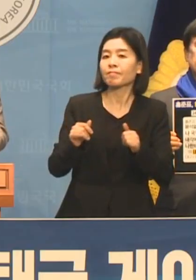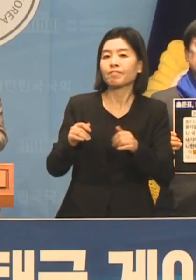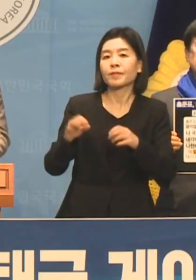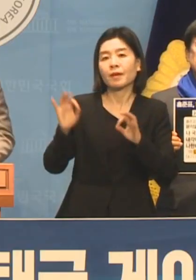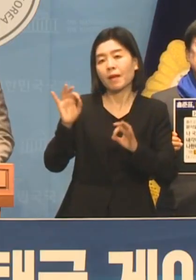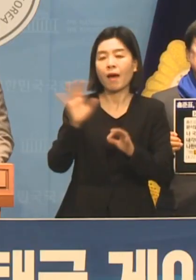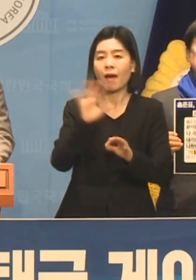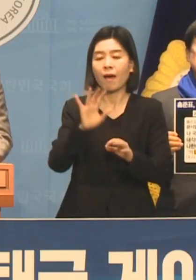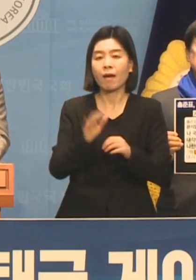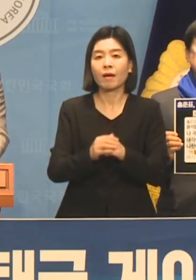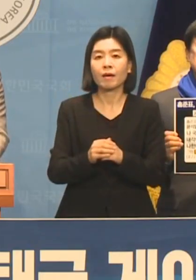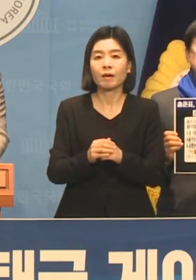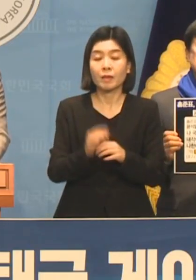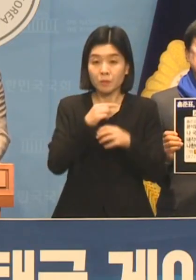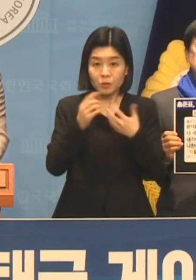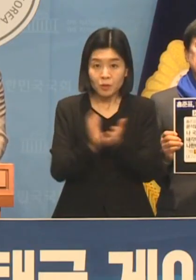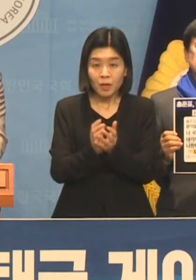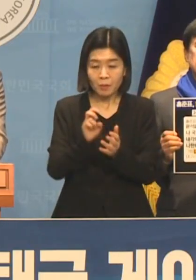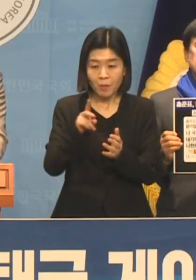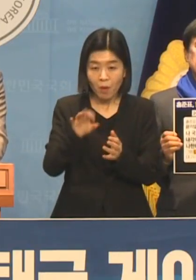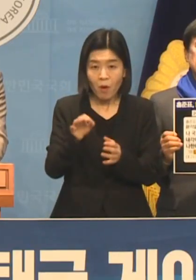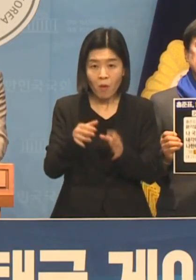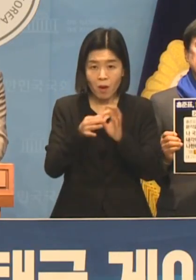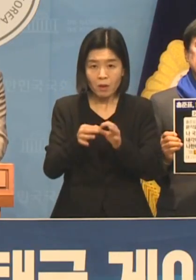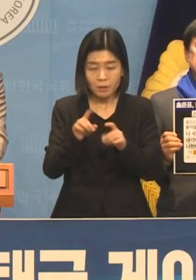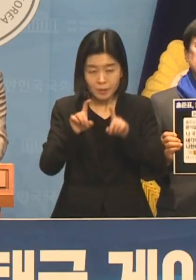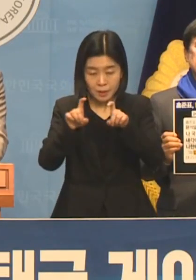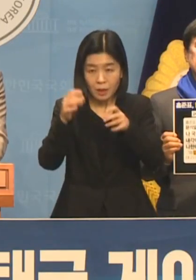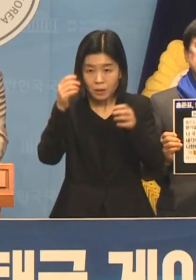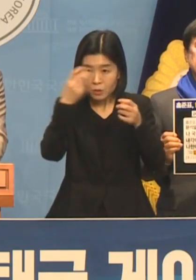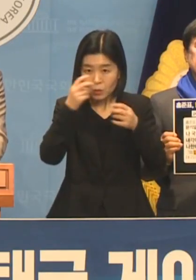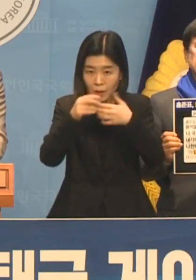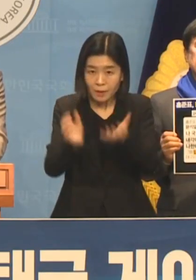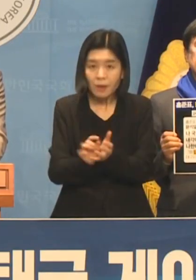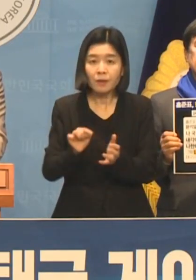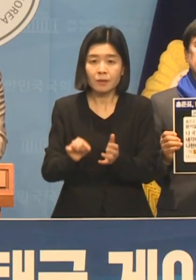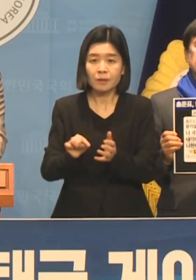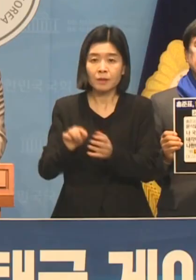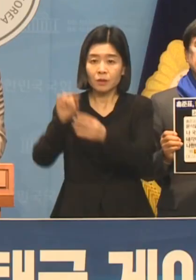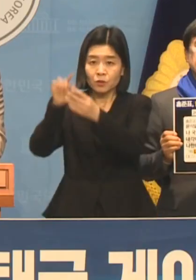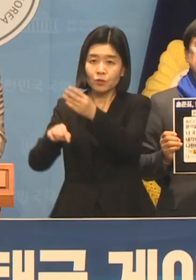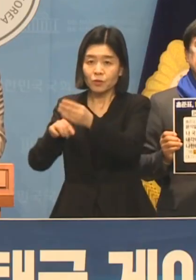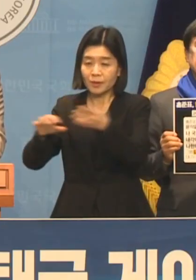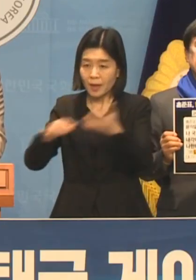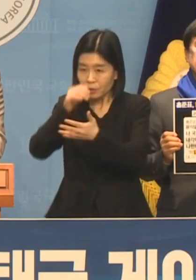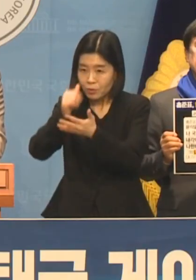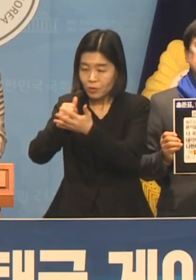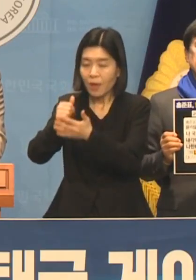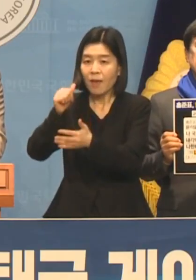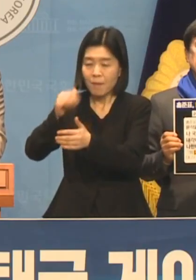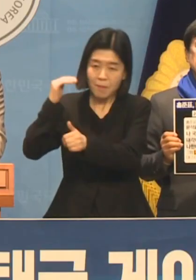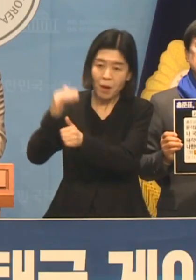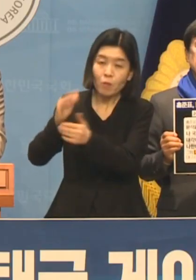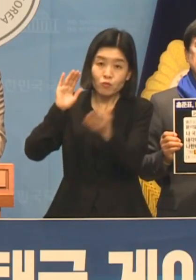더불어민주당 명태균 게이트 진상조사단은 내란 수계 파면 이후에도 명태균 국정농단의